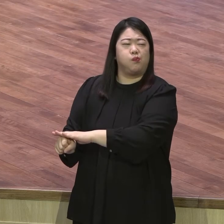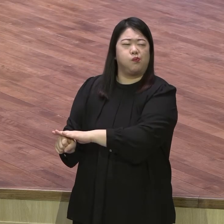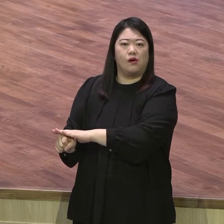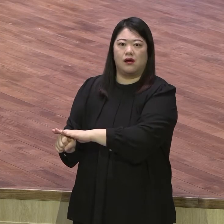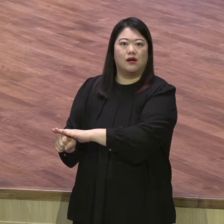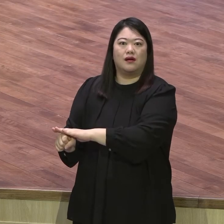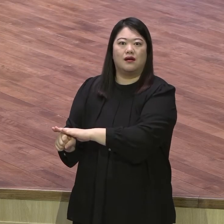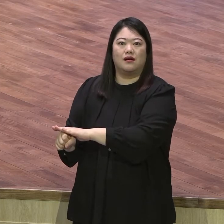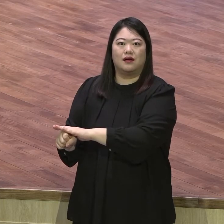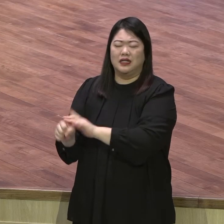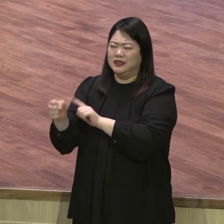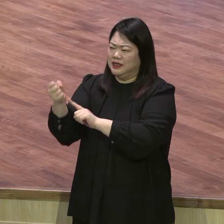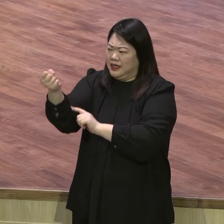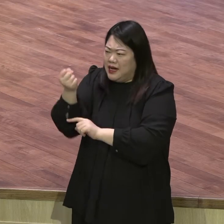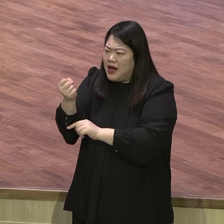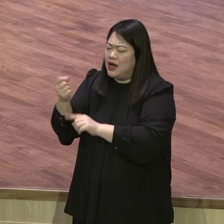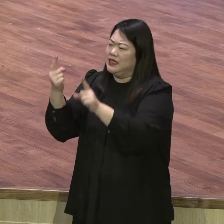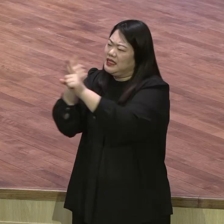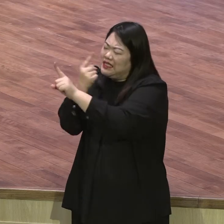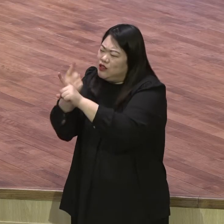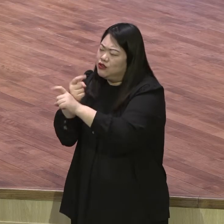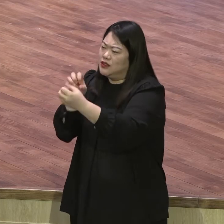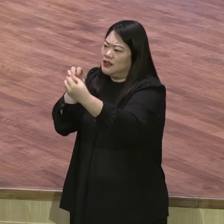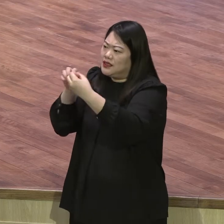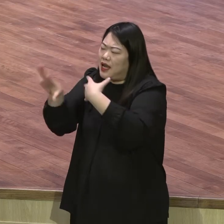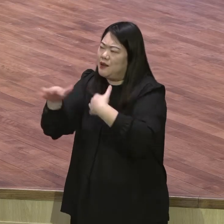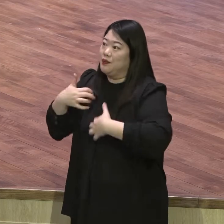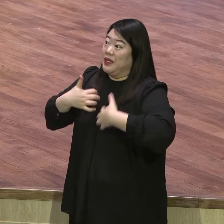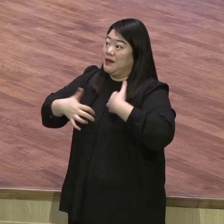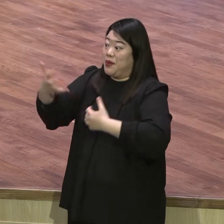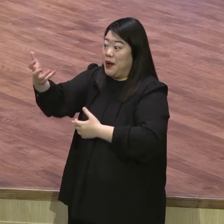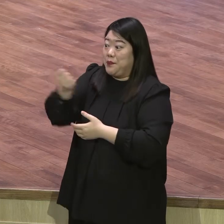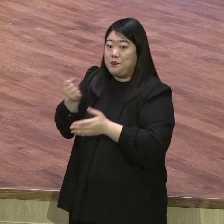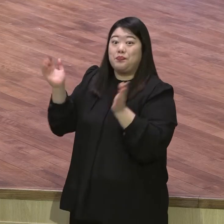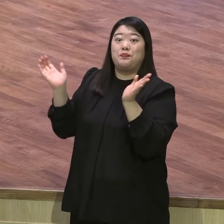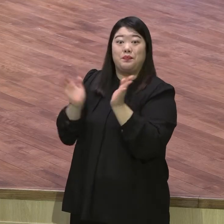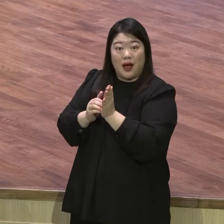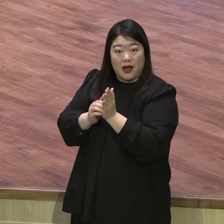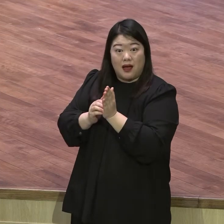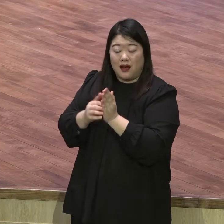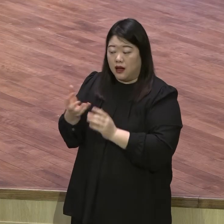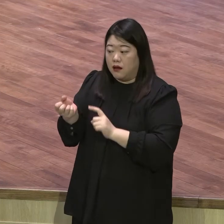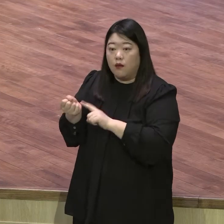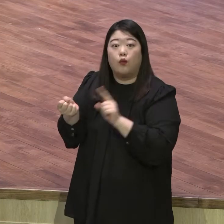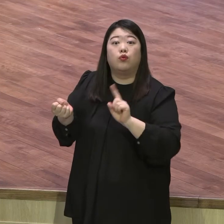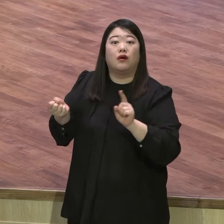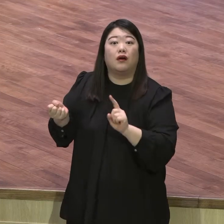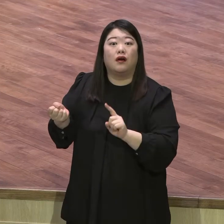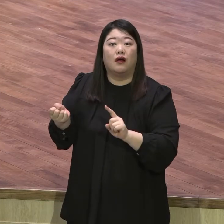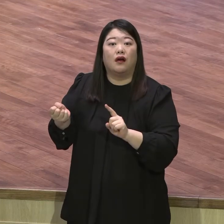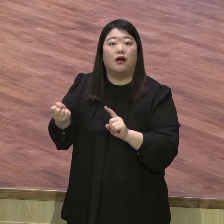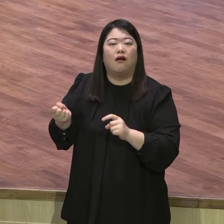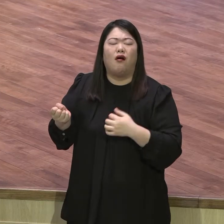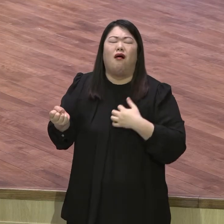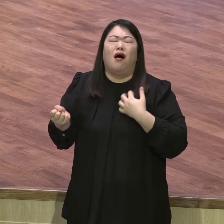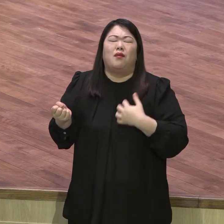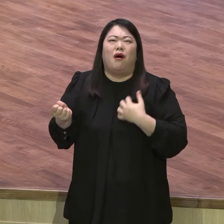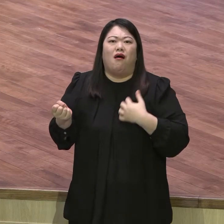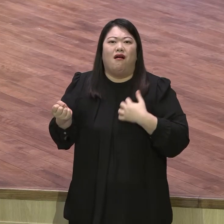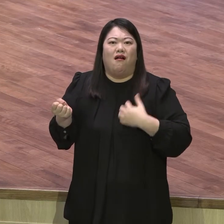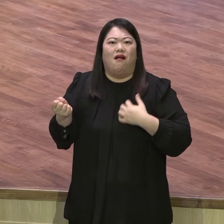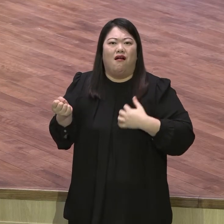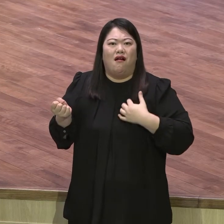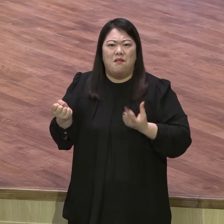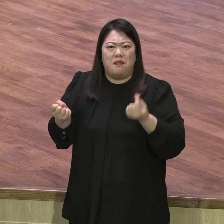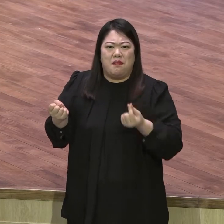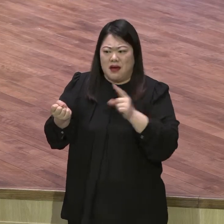그 치유, 그 모든 회복이 되어지니까 너무 기쁘고 너무 즐거웠어.